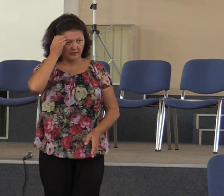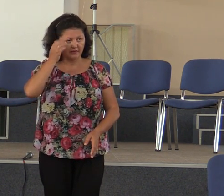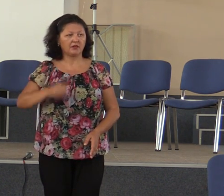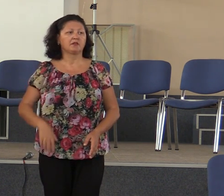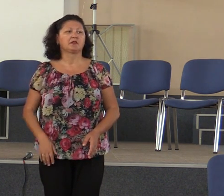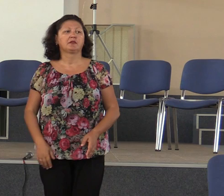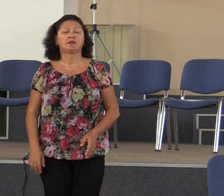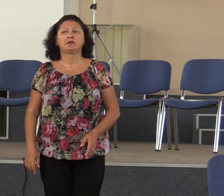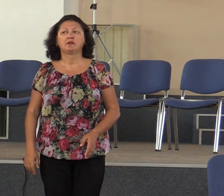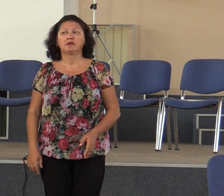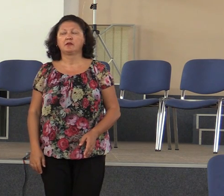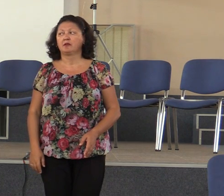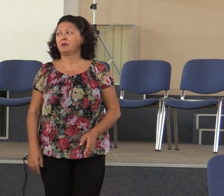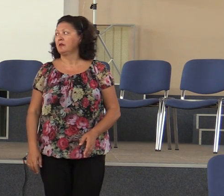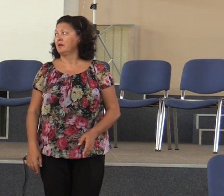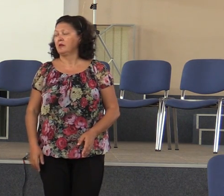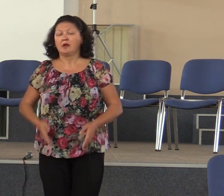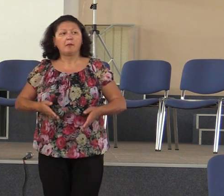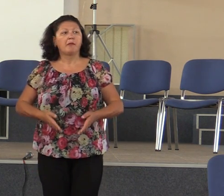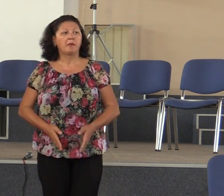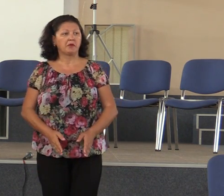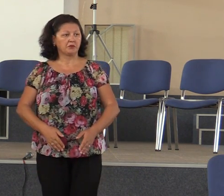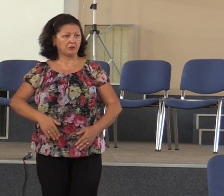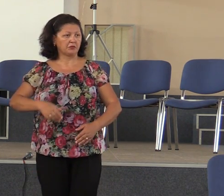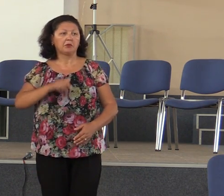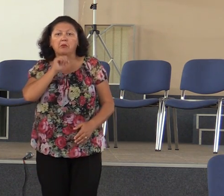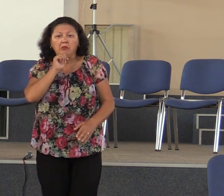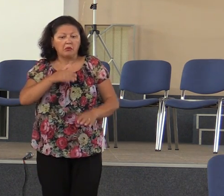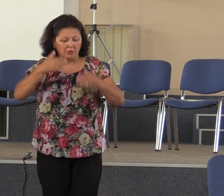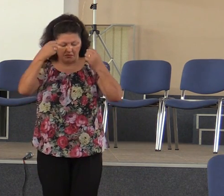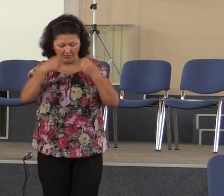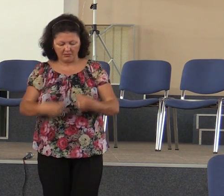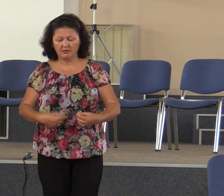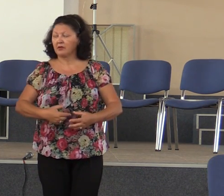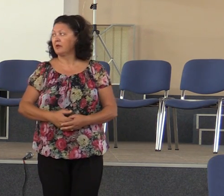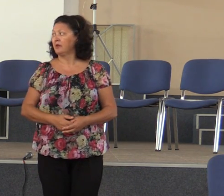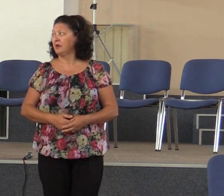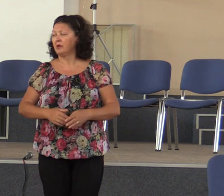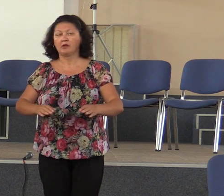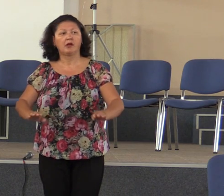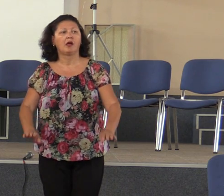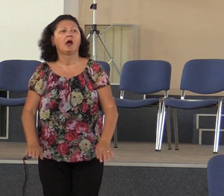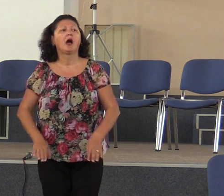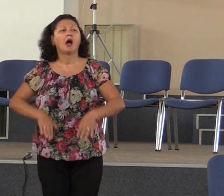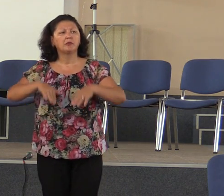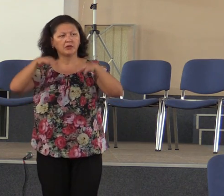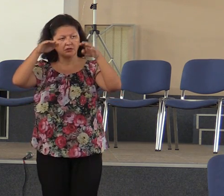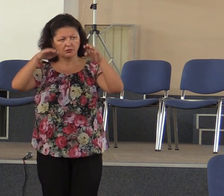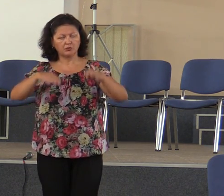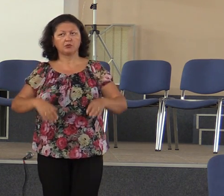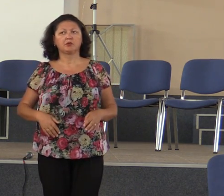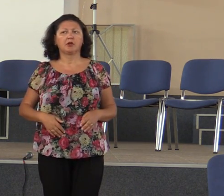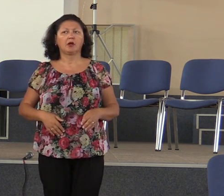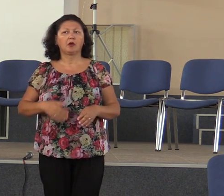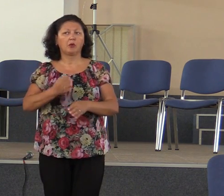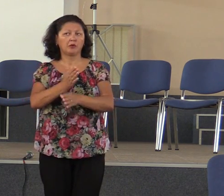vreau să vă fac o mărturisire, rar fac această mărturisire. am crescut cu o anumită dizabilitate.